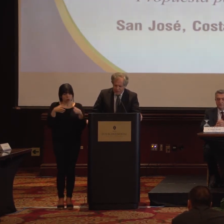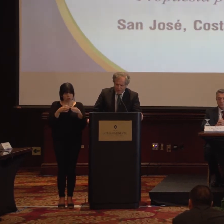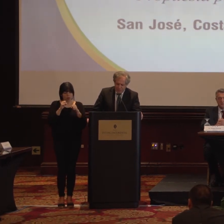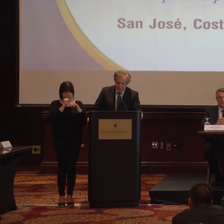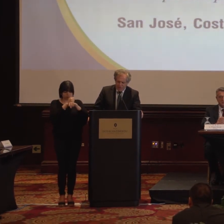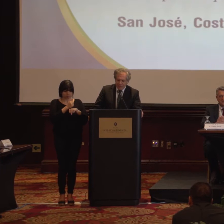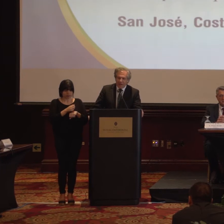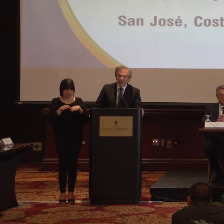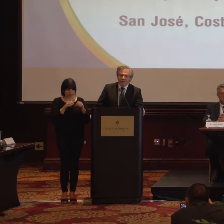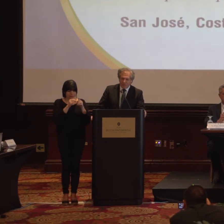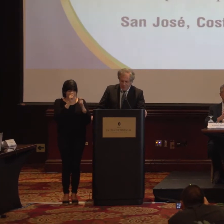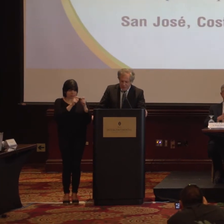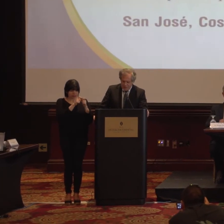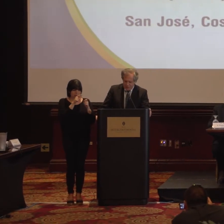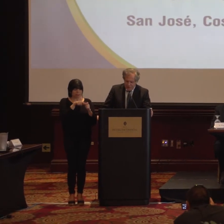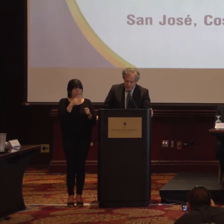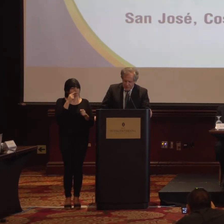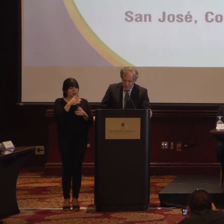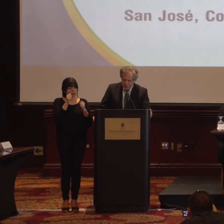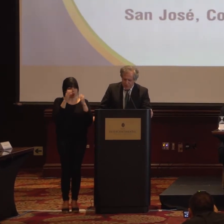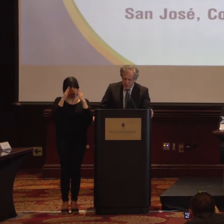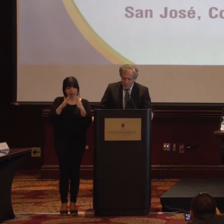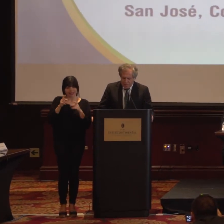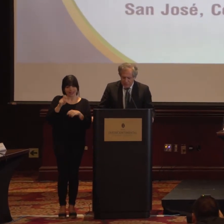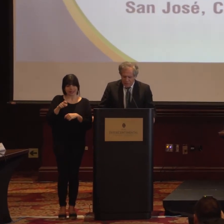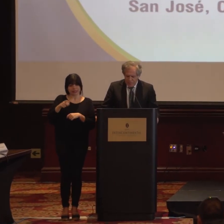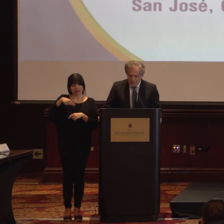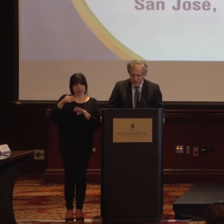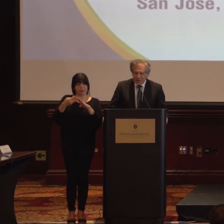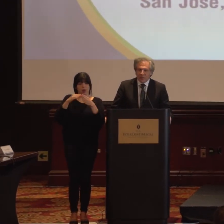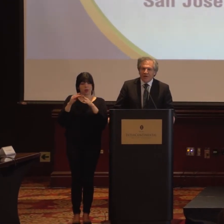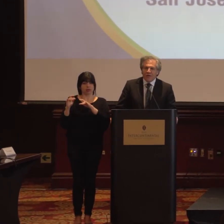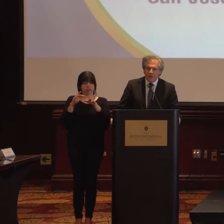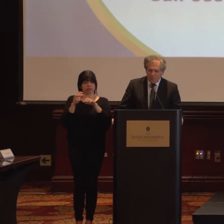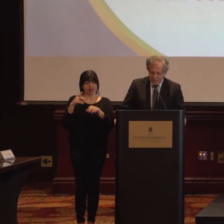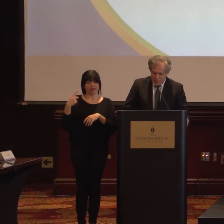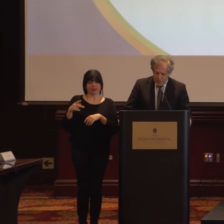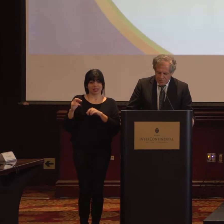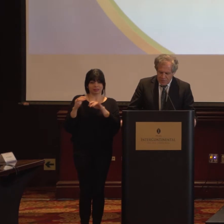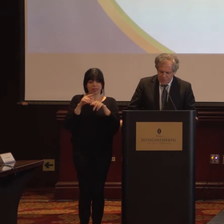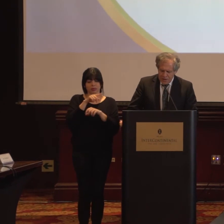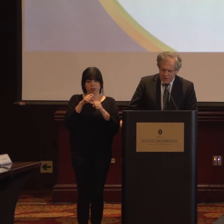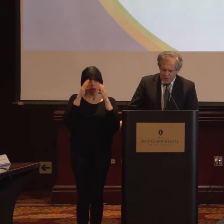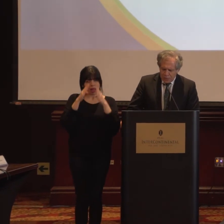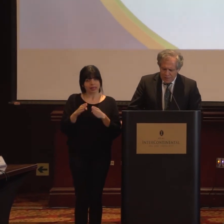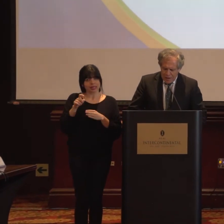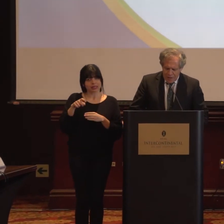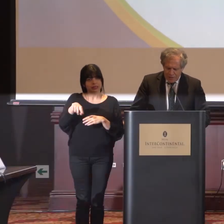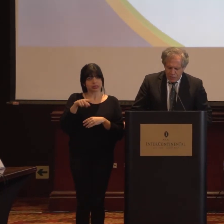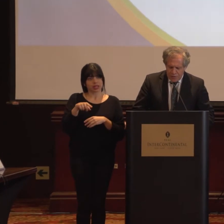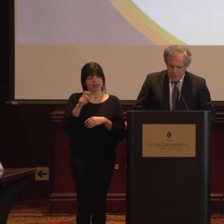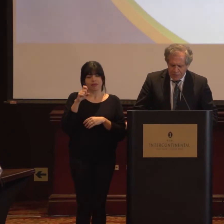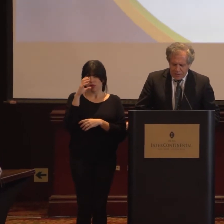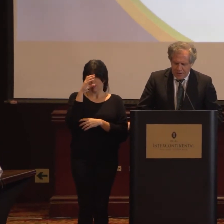concretas a fin de atender las necesidades de protección de las poblaciones desplazadas o en riesgo de desplazamiento teniendo en cuenta